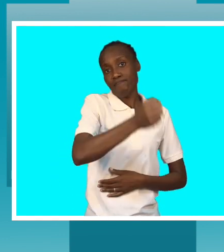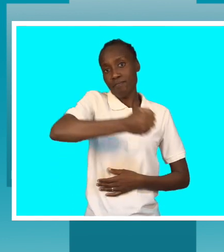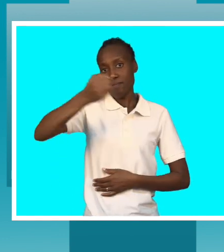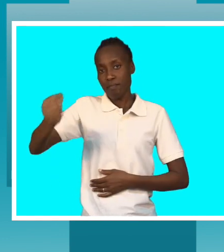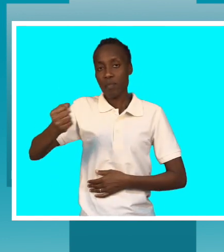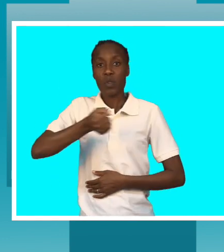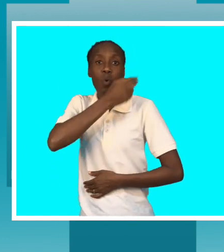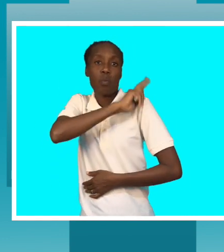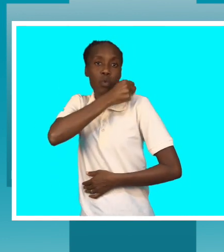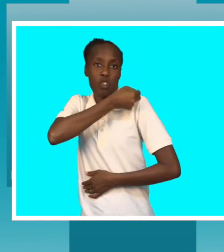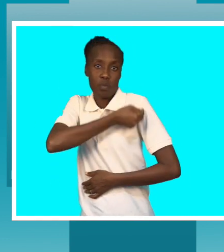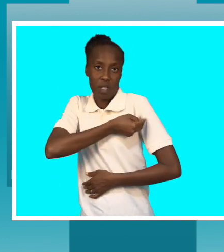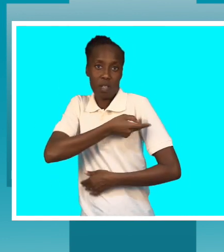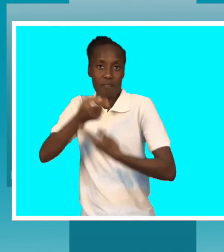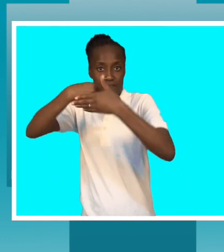de levar para